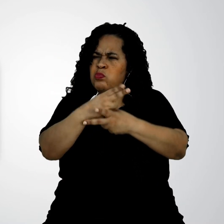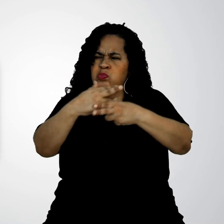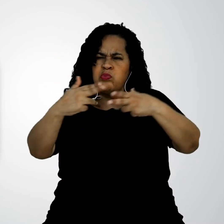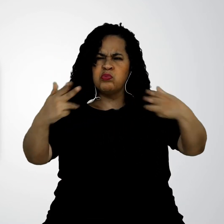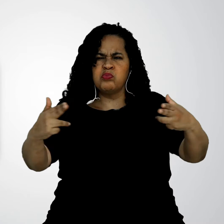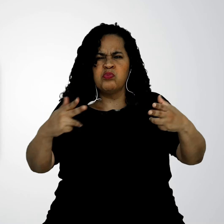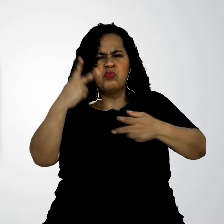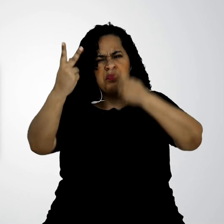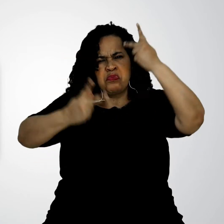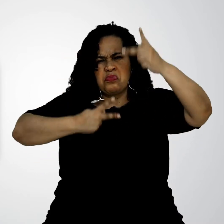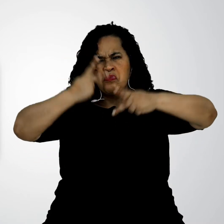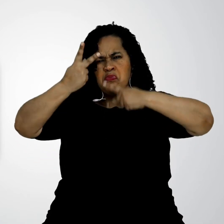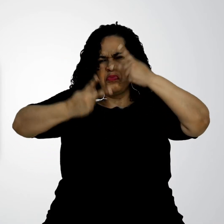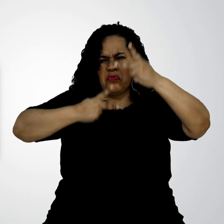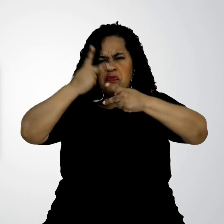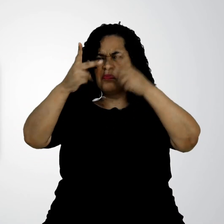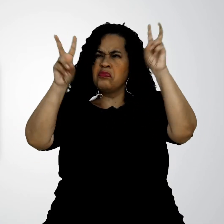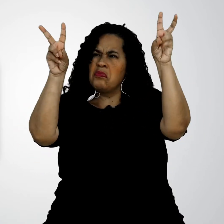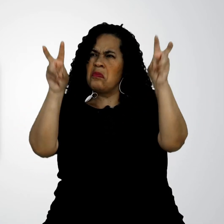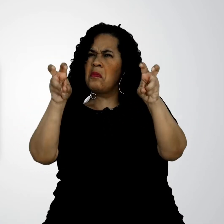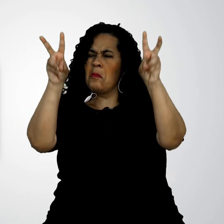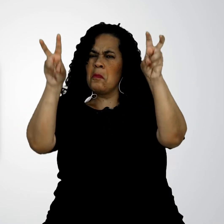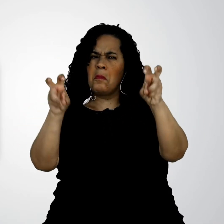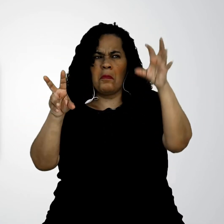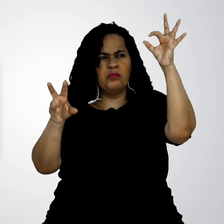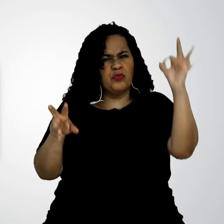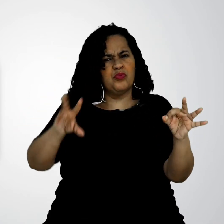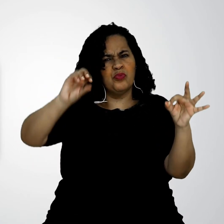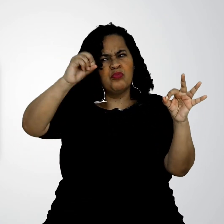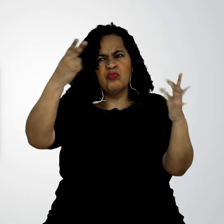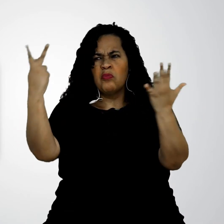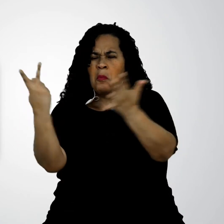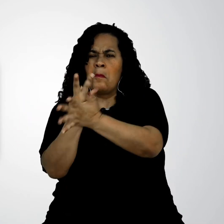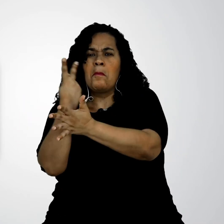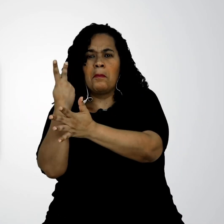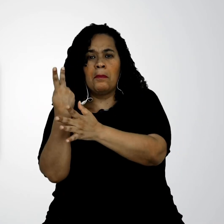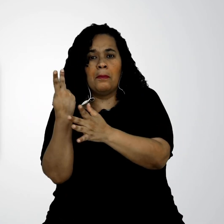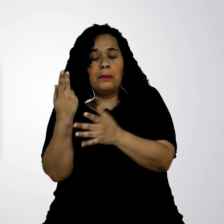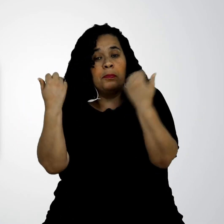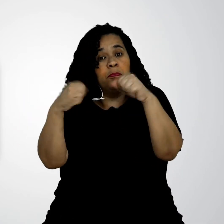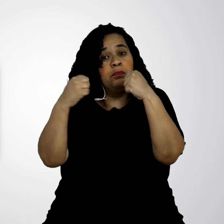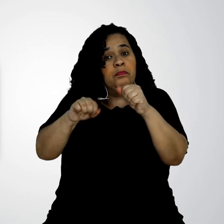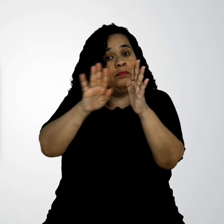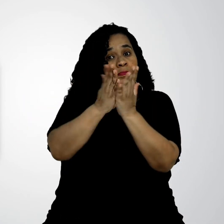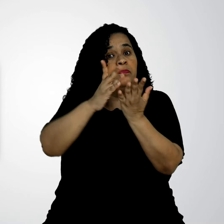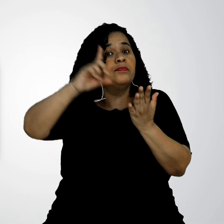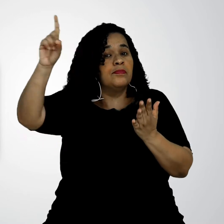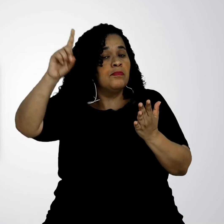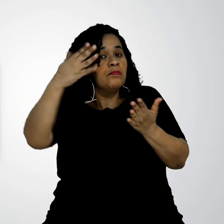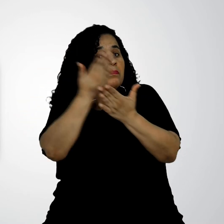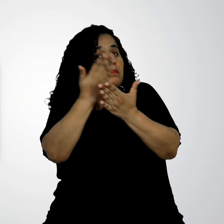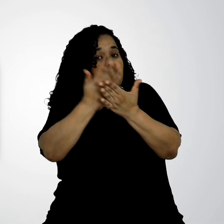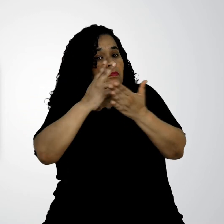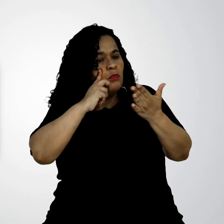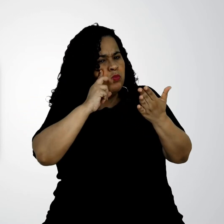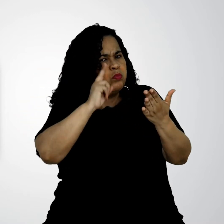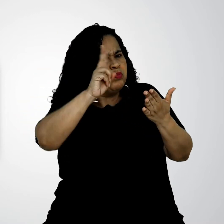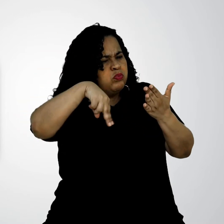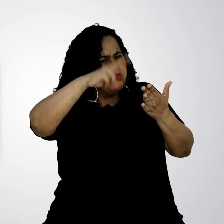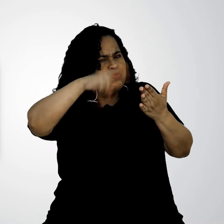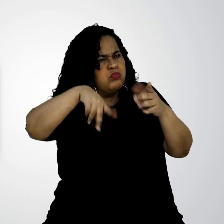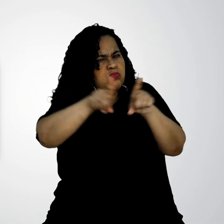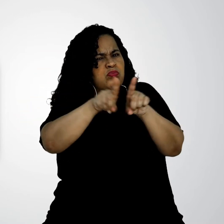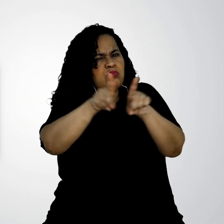respeito do que é o correto, o que não é correto, é óbvio que a gente recorre para a palavra de Deus, e olhando para o propósito do